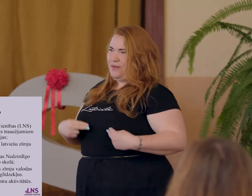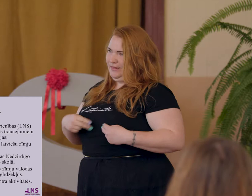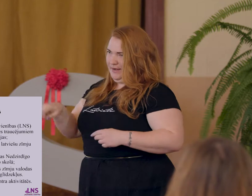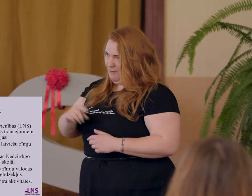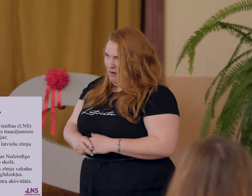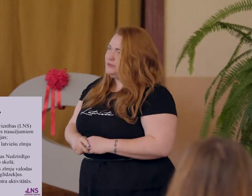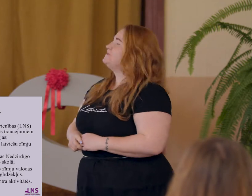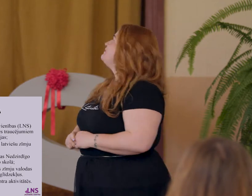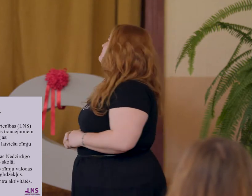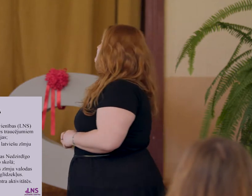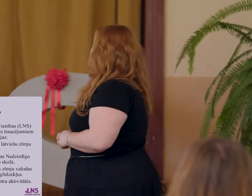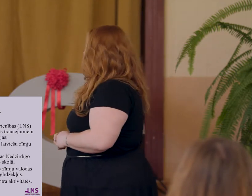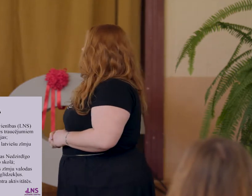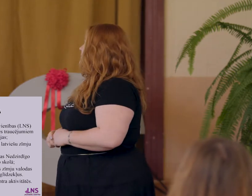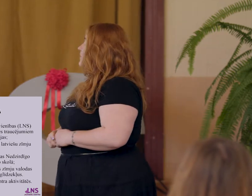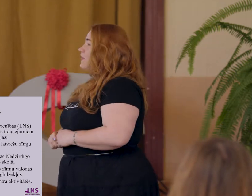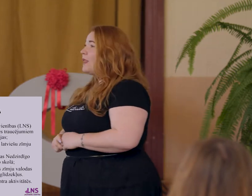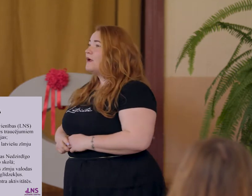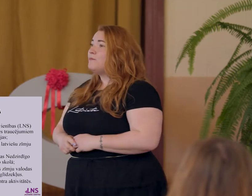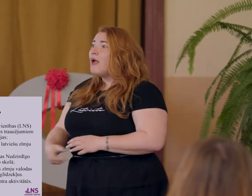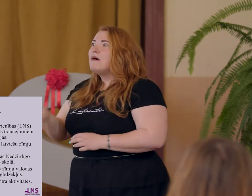nav reģistrējušies, kā biedri.